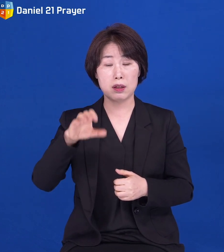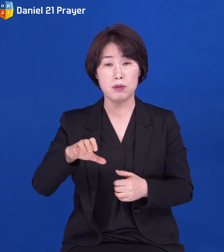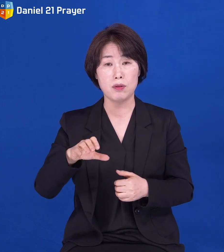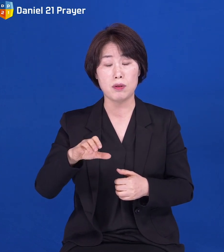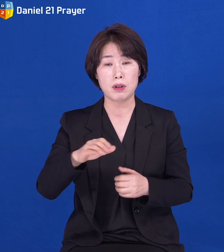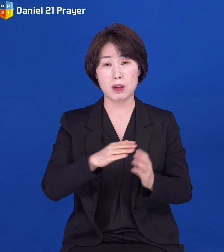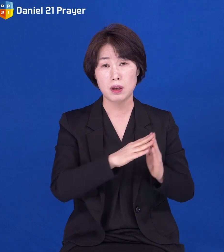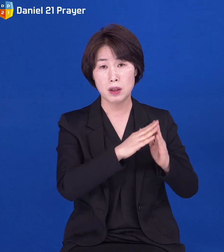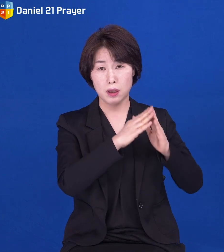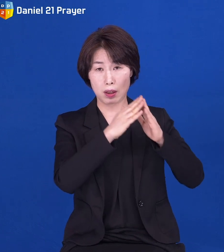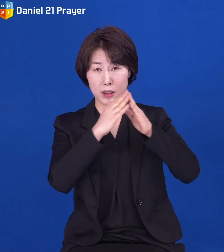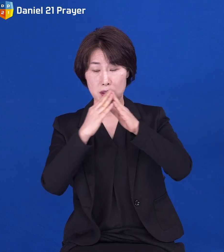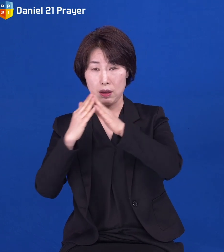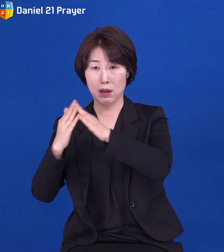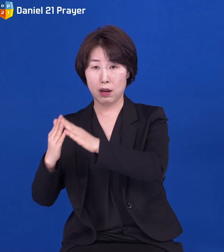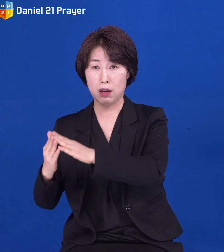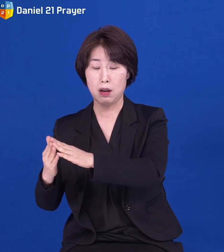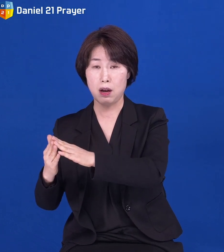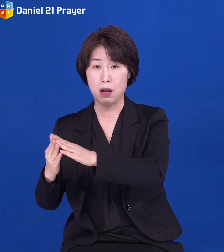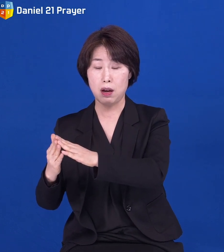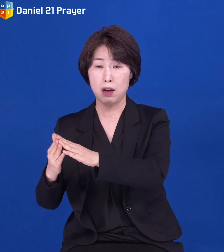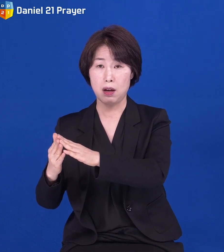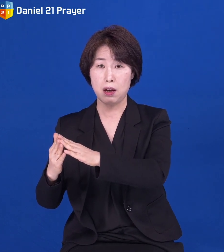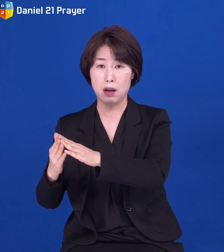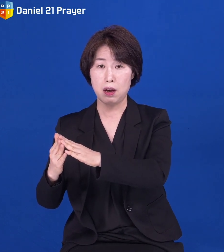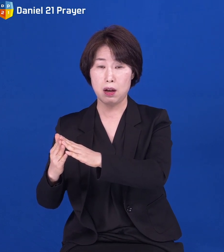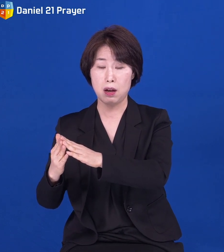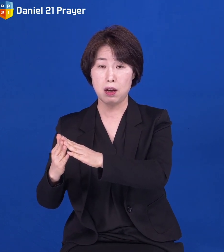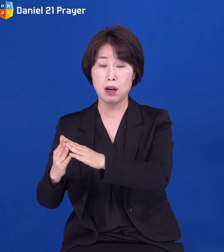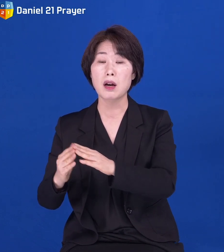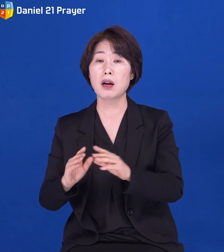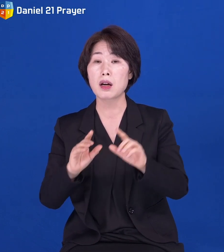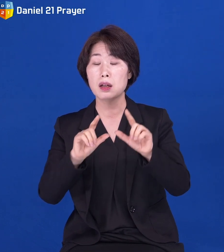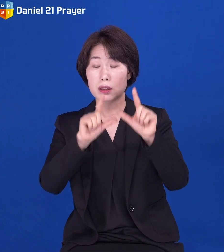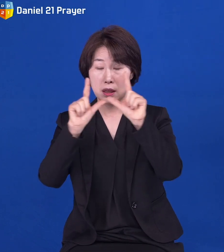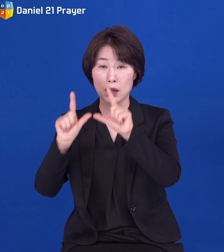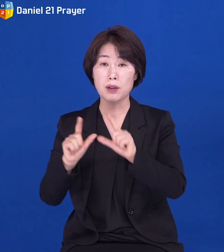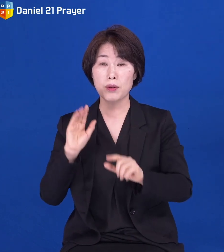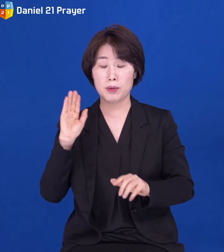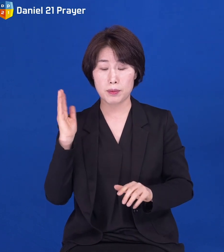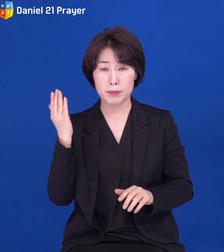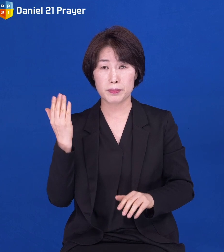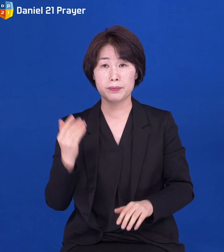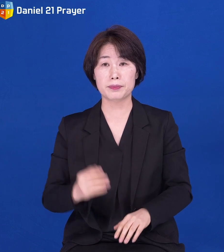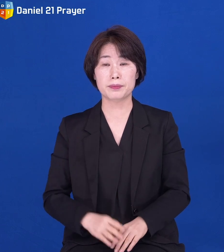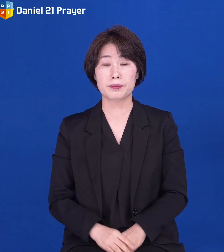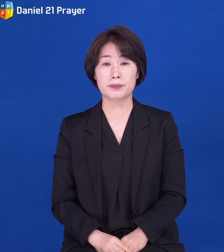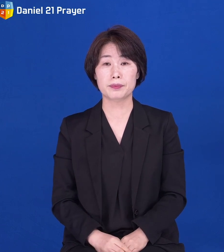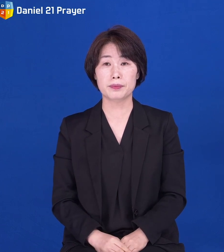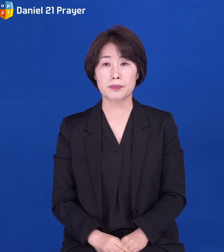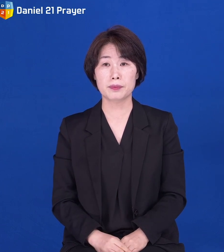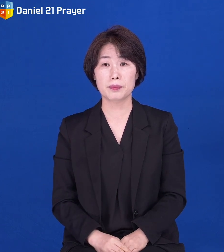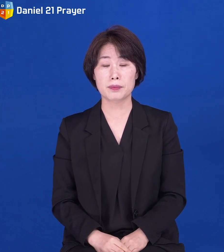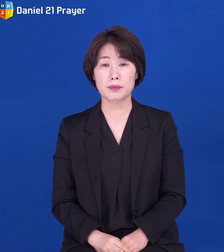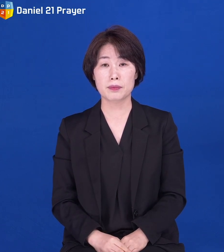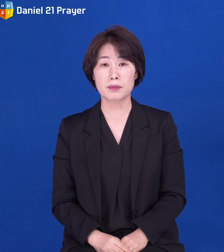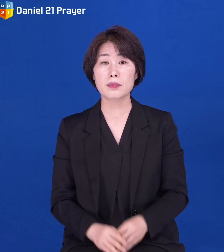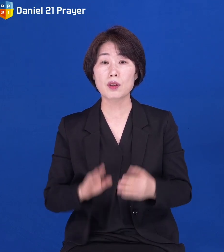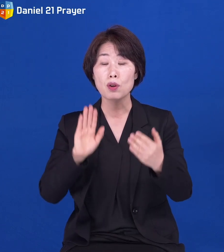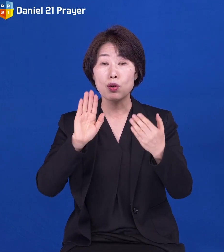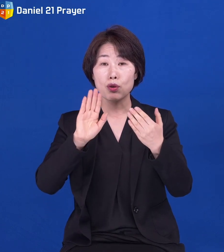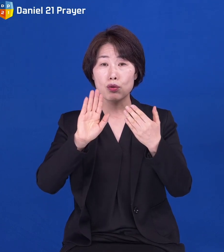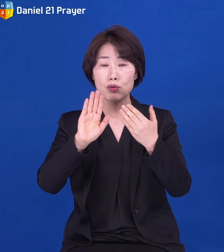다시 이사를 가고 다른 곳에서 막 객지살이를 또 한 거죠. 근데 그러면서 점점 밑바닥을